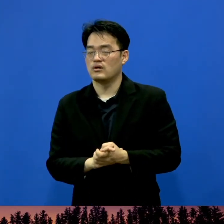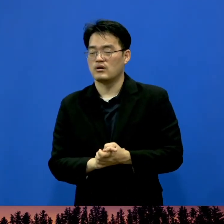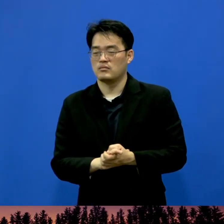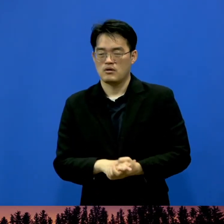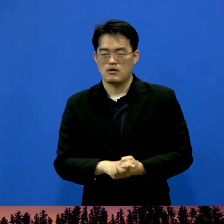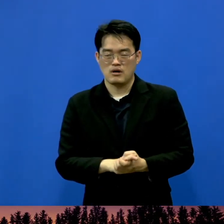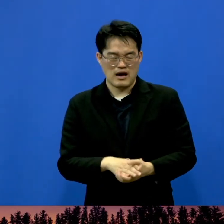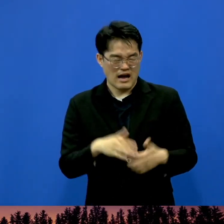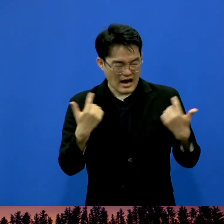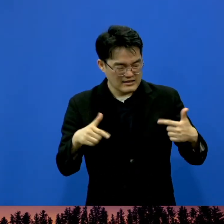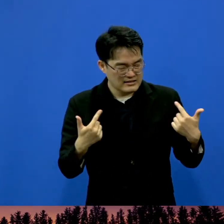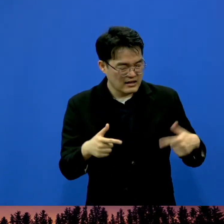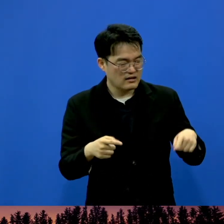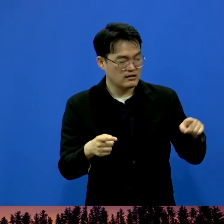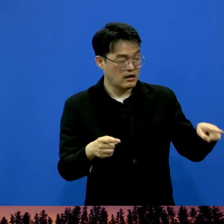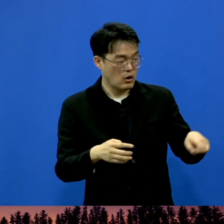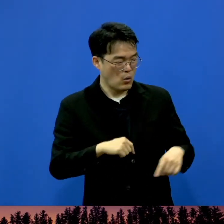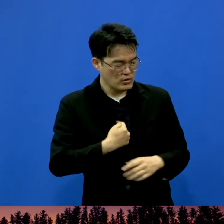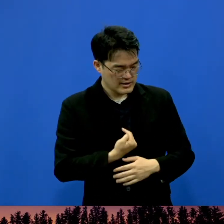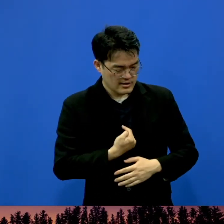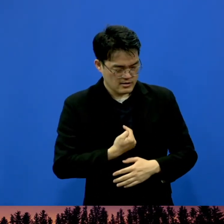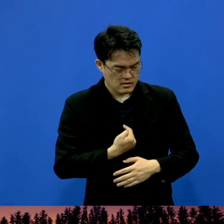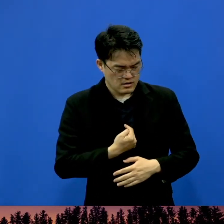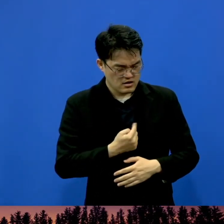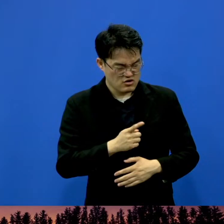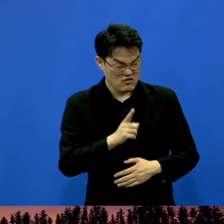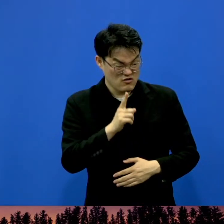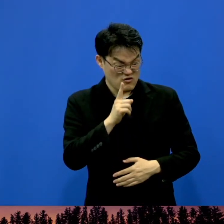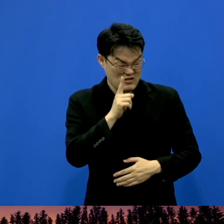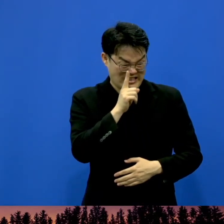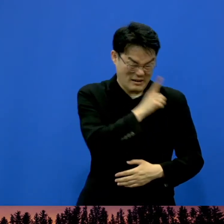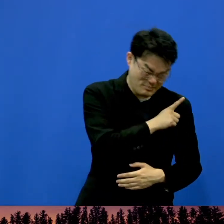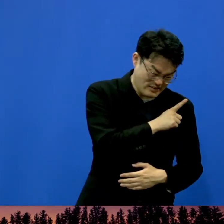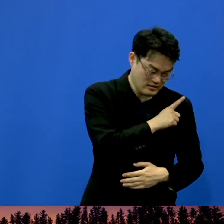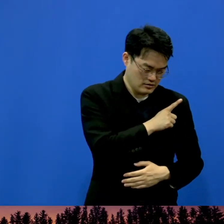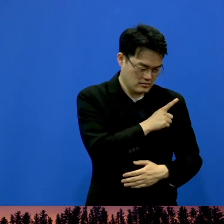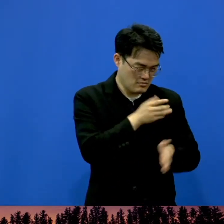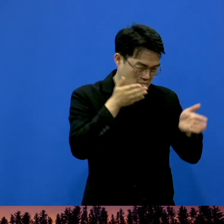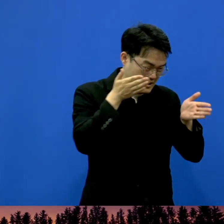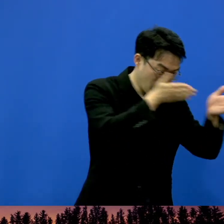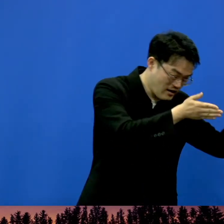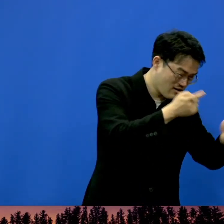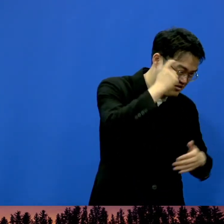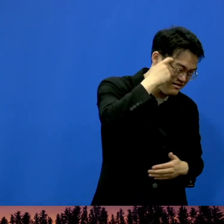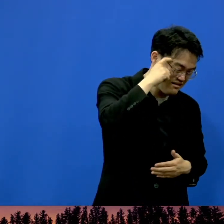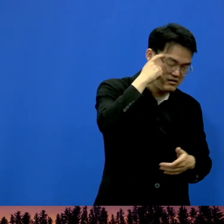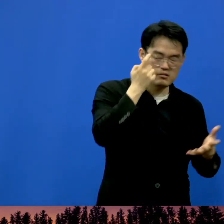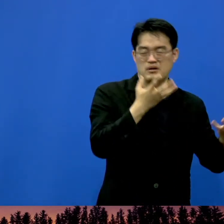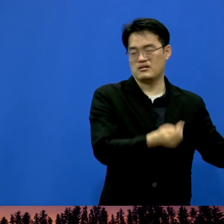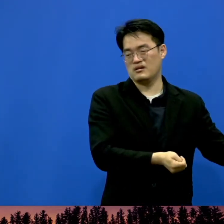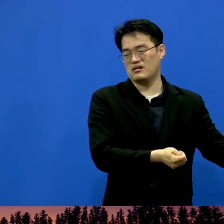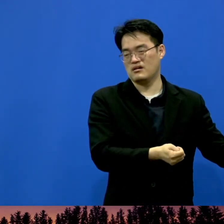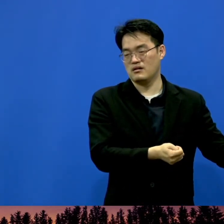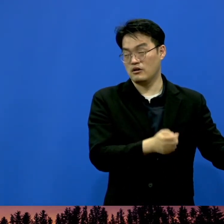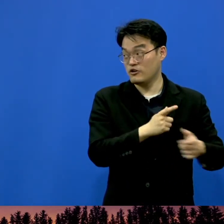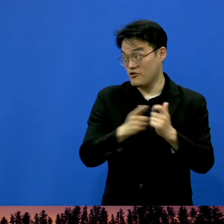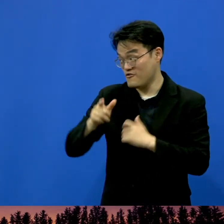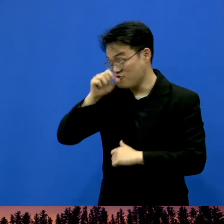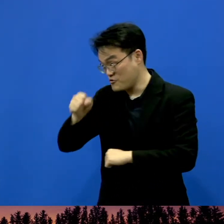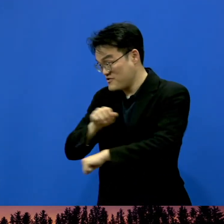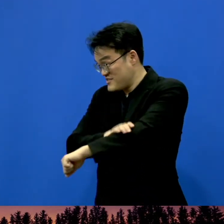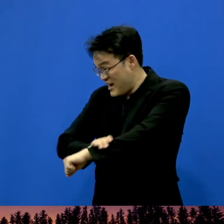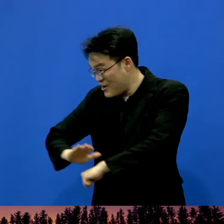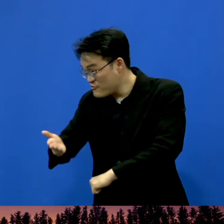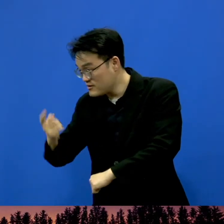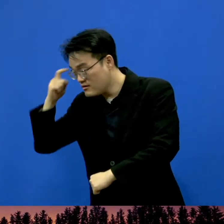최악을 생각해요. 먼저 최선을 생각하지 않고 최악, 가장 안 좋은 worst, best를 생각하는 게 아니라